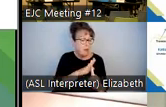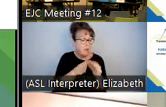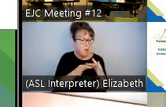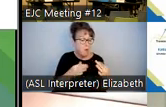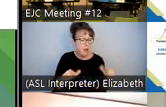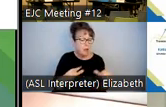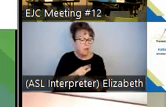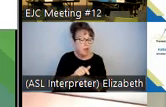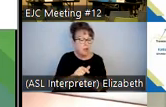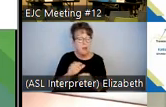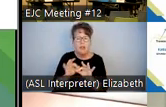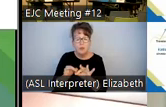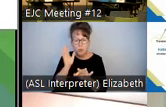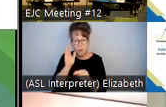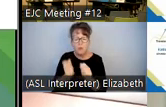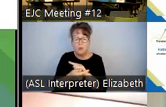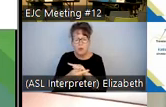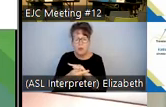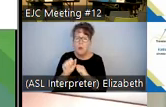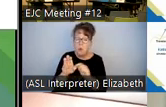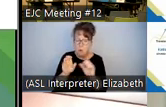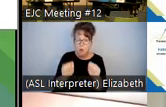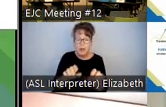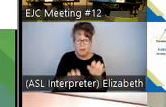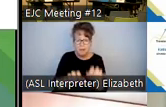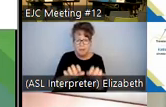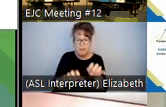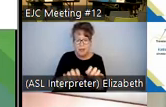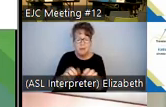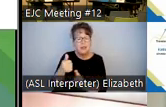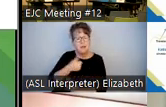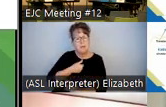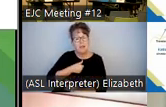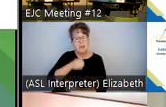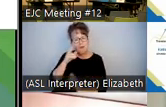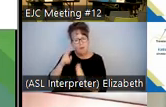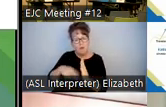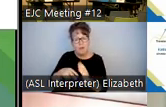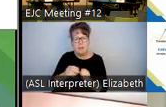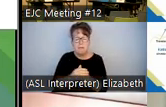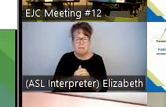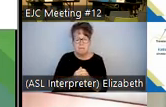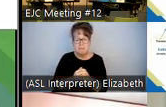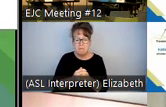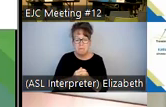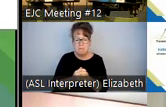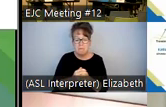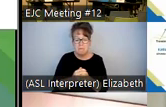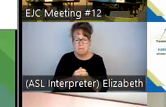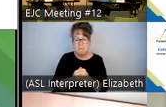hablen al a la sala de español y yo voy a estar interpretando a la